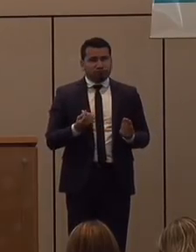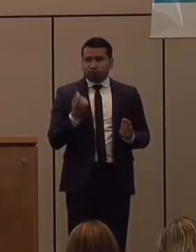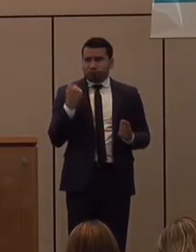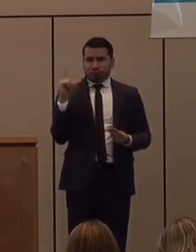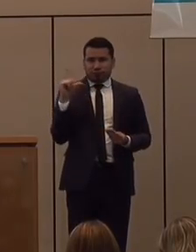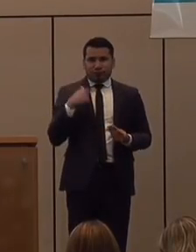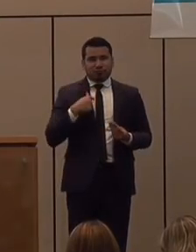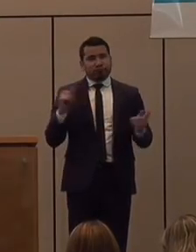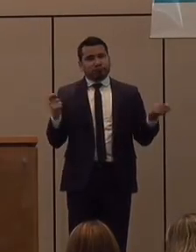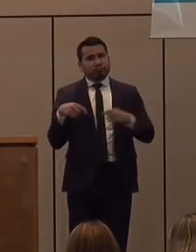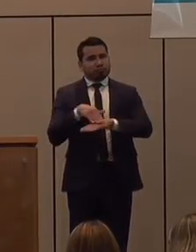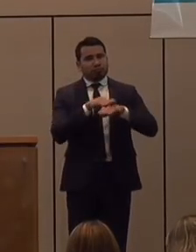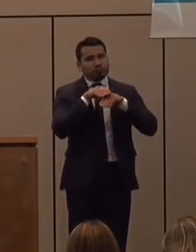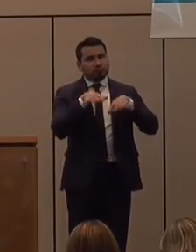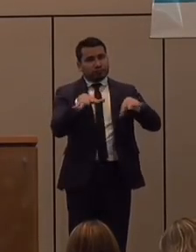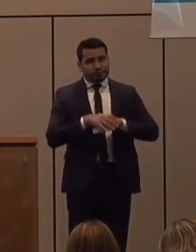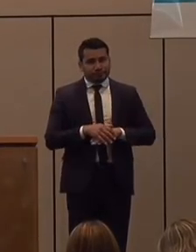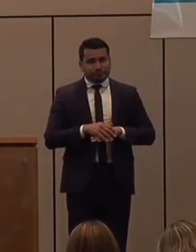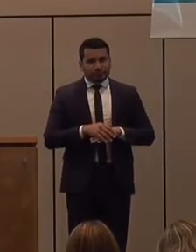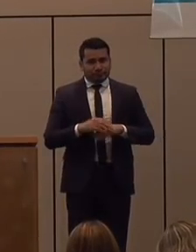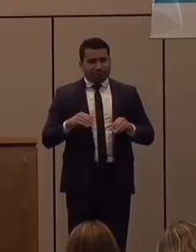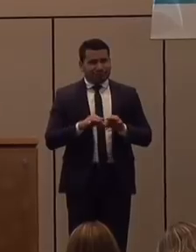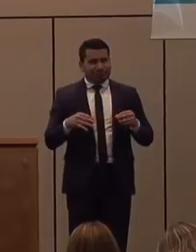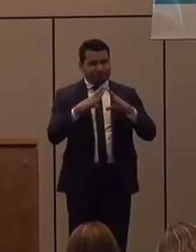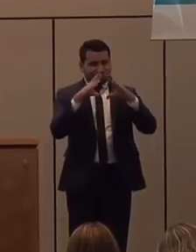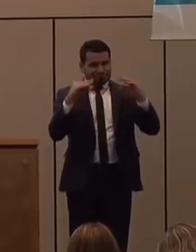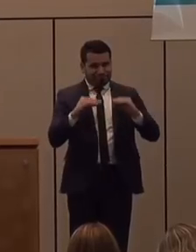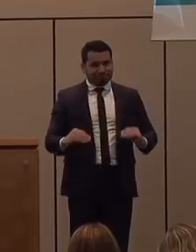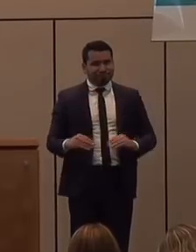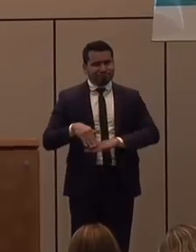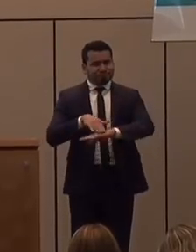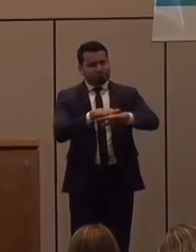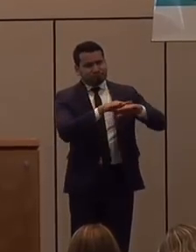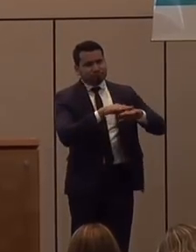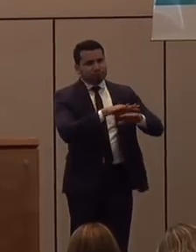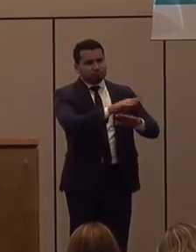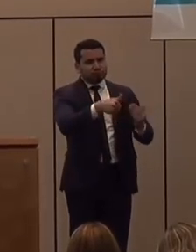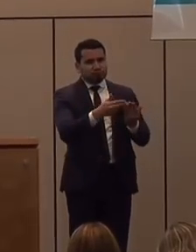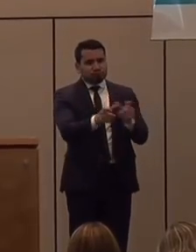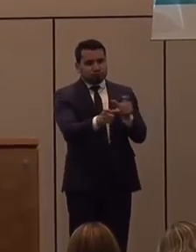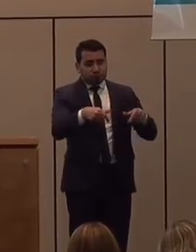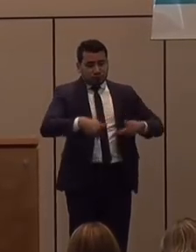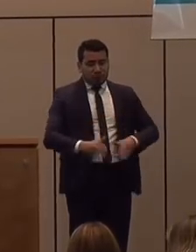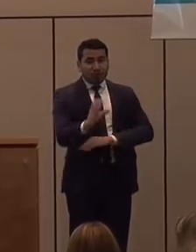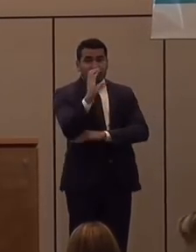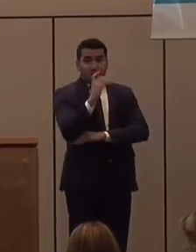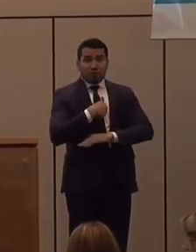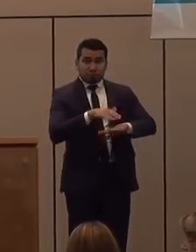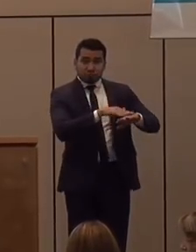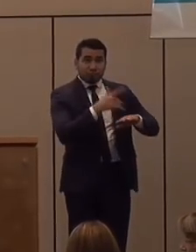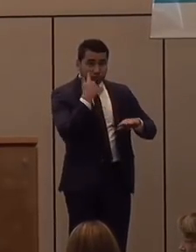campaña de navidad para que todo el colombiano que estamos en una época de